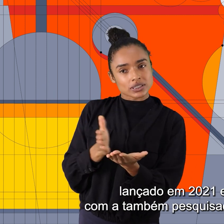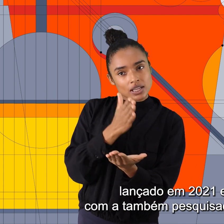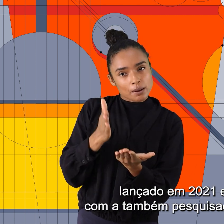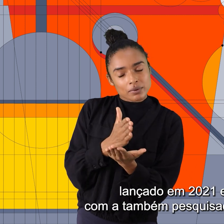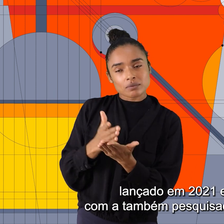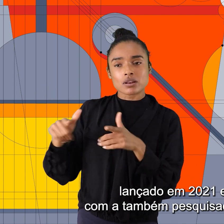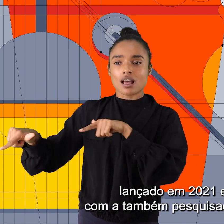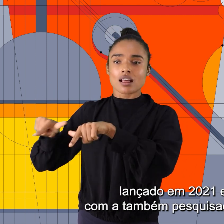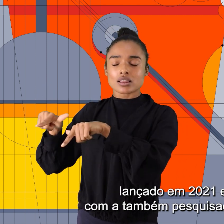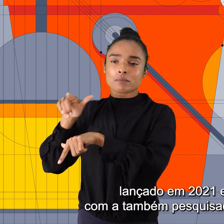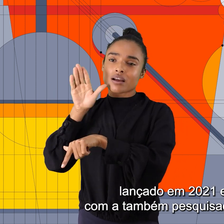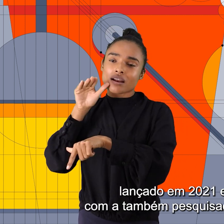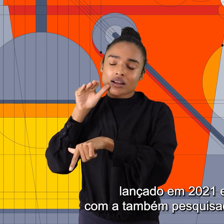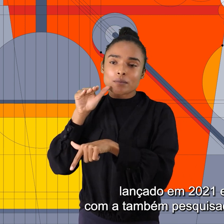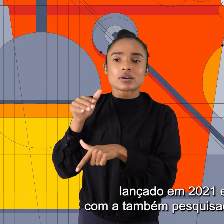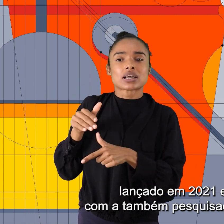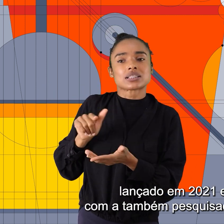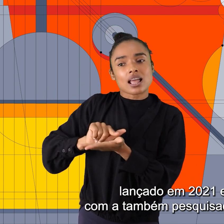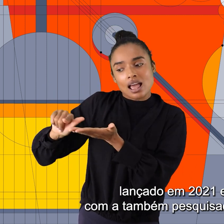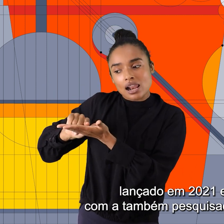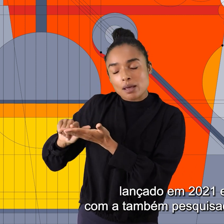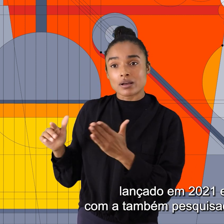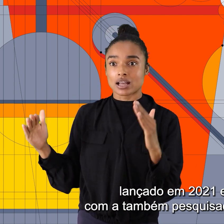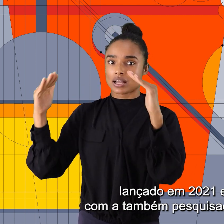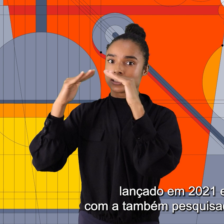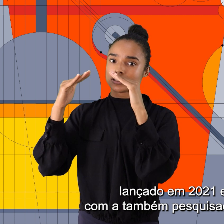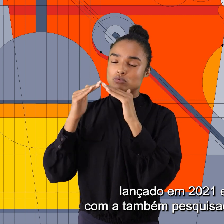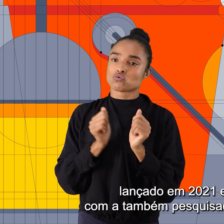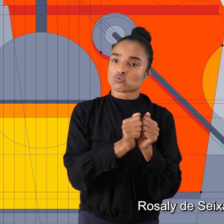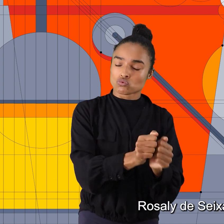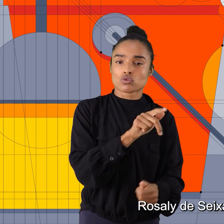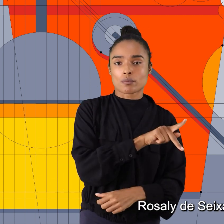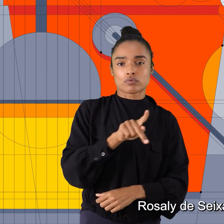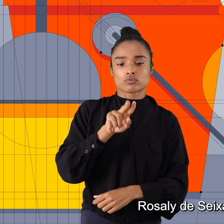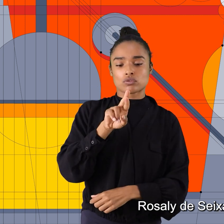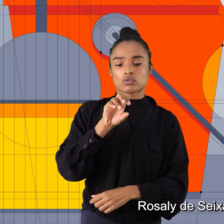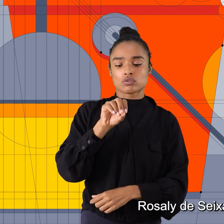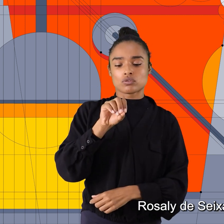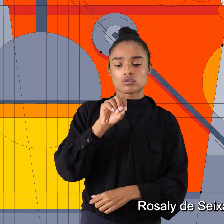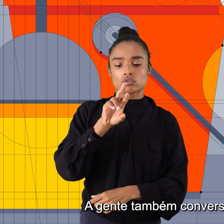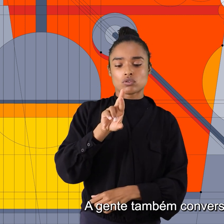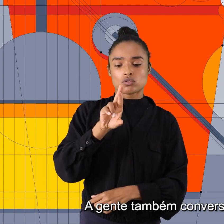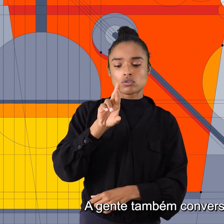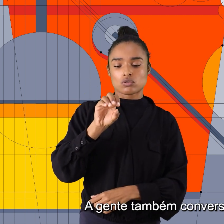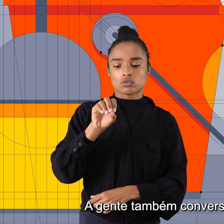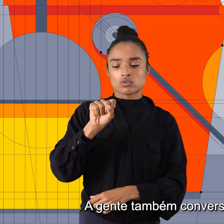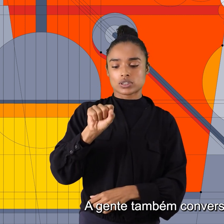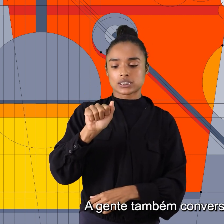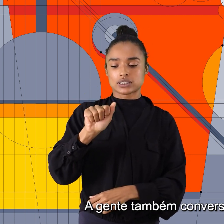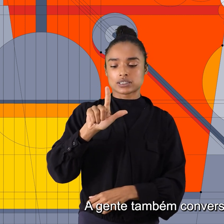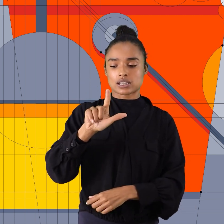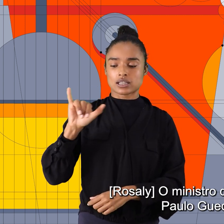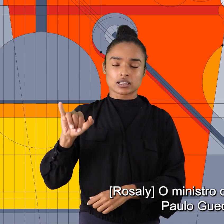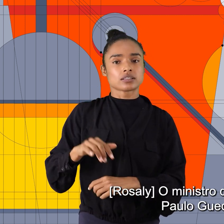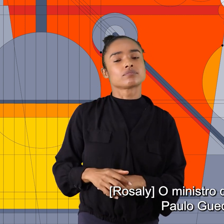doméstico, lançado em 2021 em parceria com a também pesquisadora e professora Rosali de Seixas Brito. A gente também conversou com a